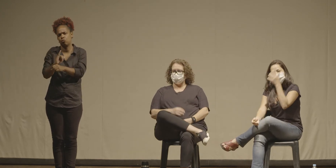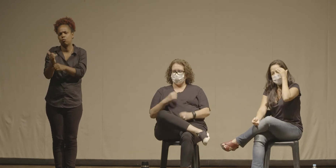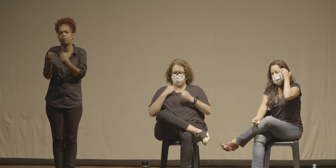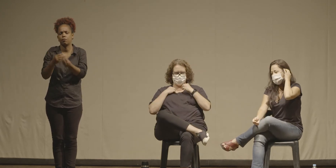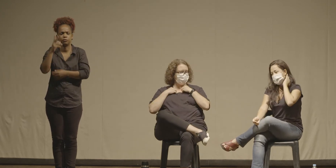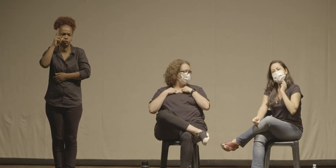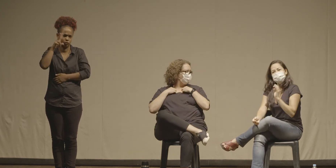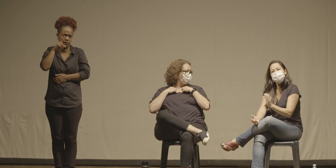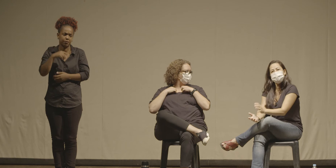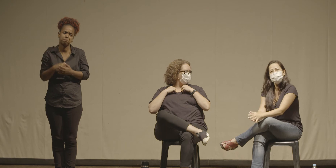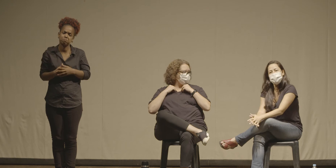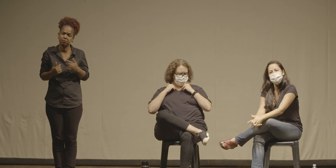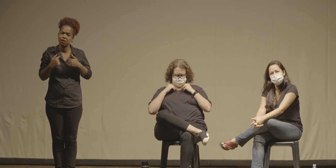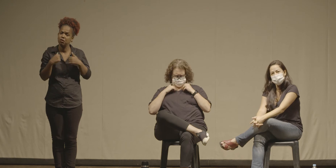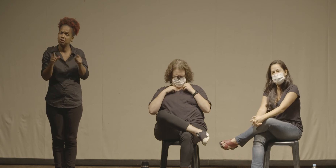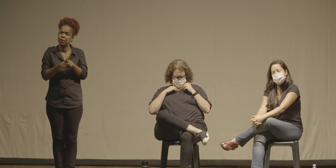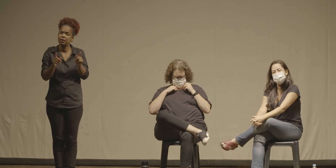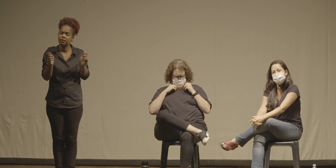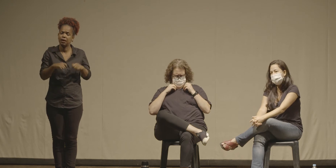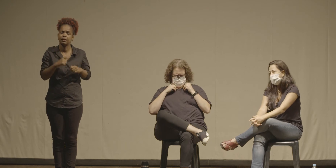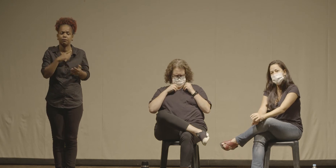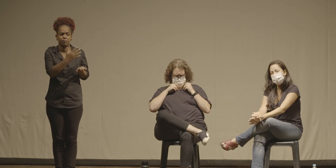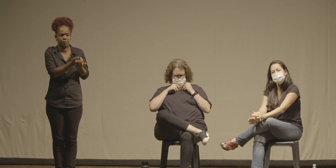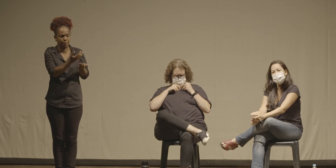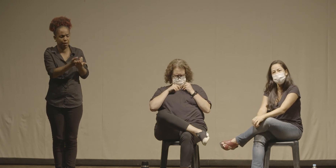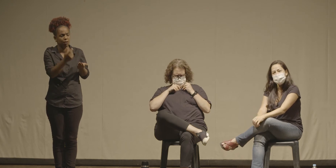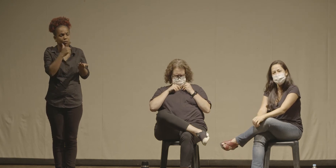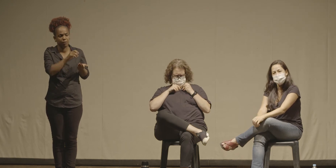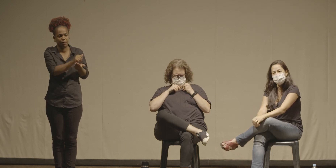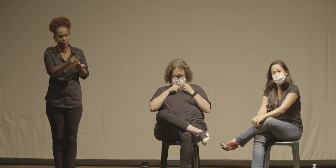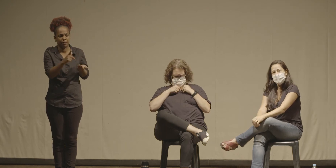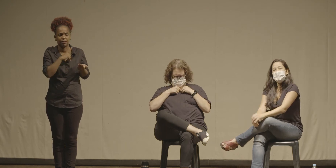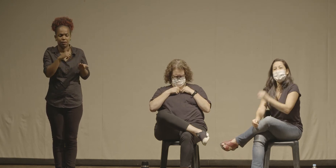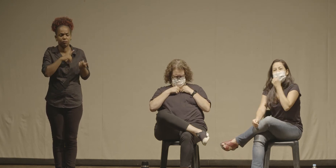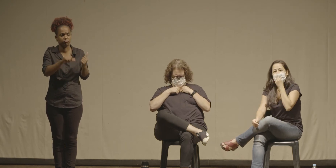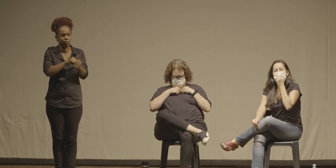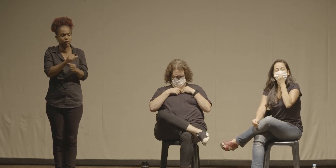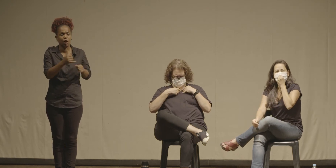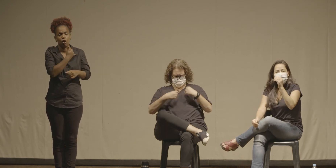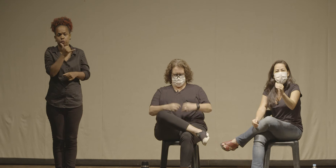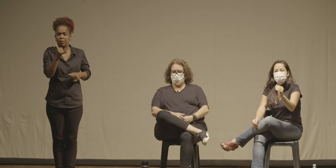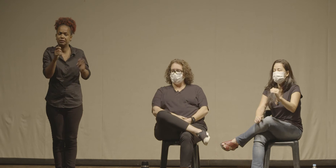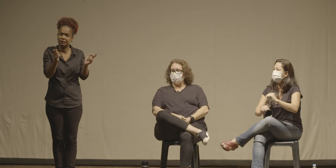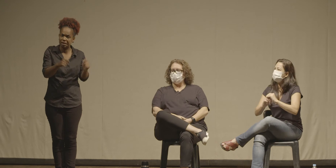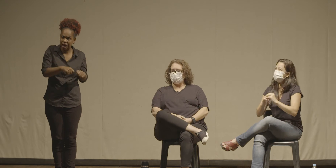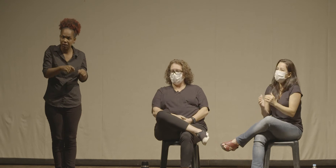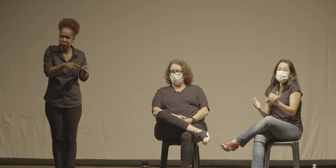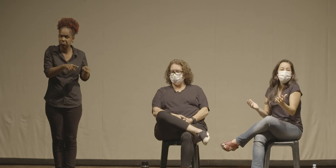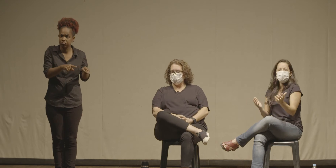história, eu também posso baixar esse filme num aplicativo e usar uma colorimetria automática. É o